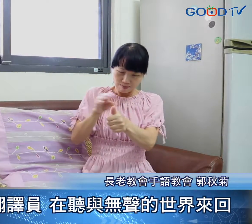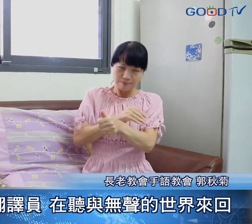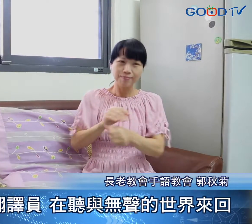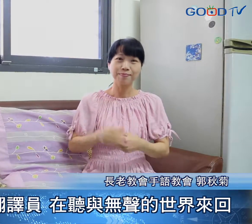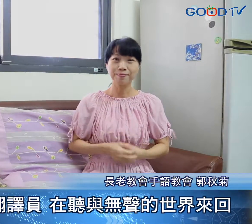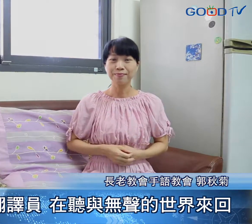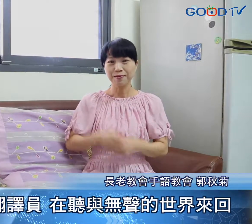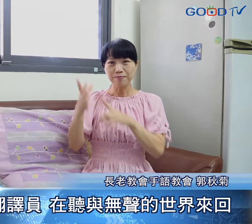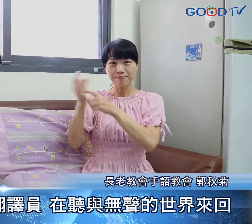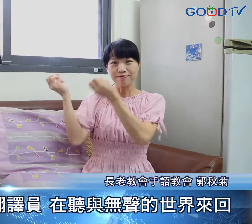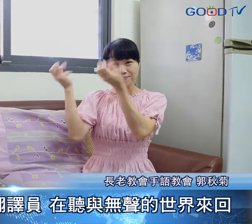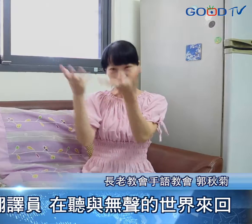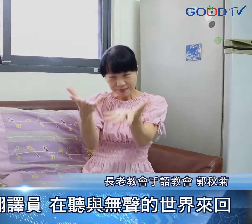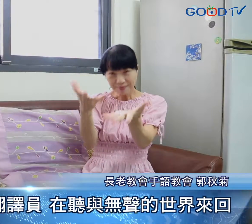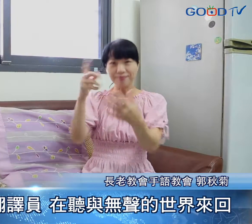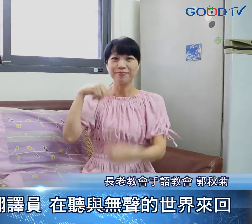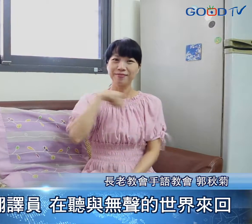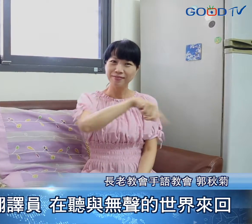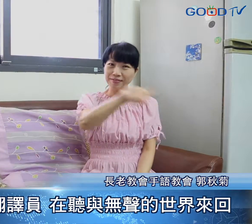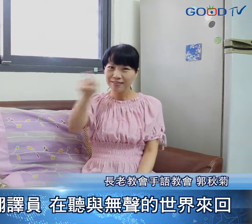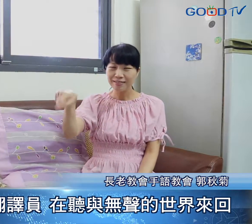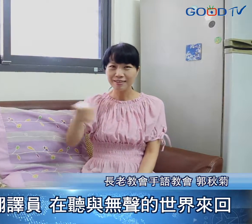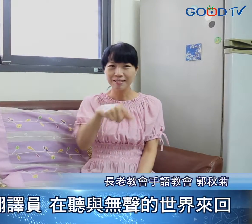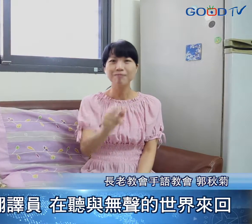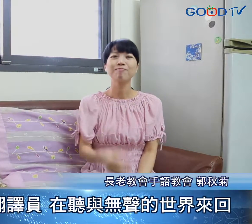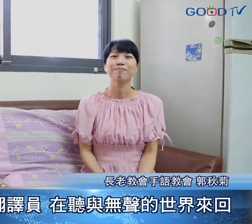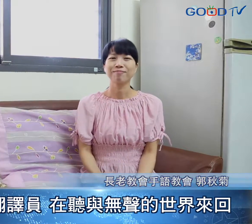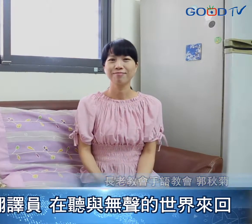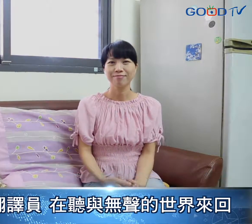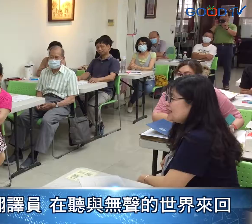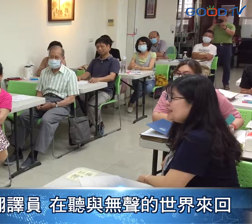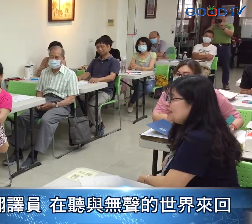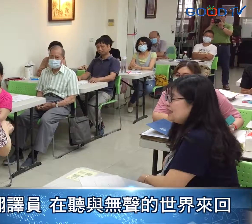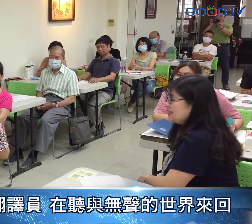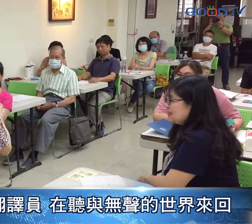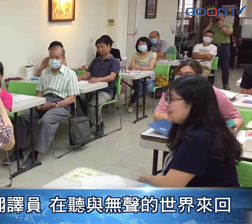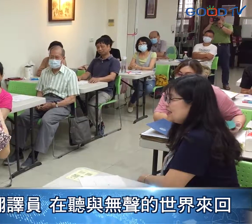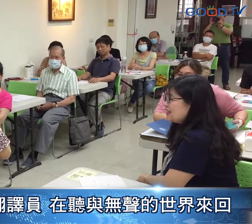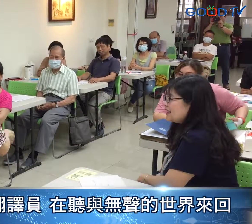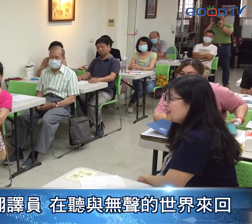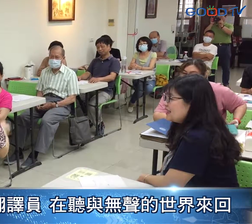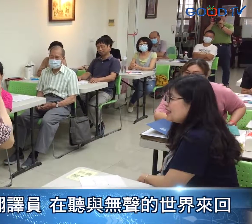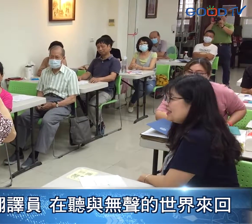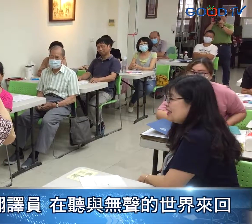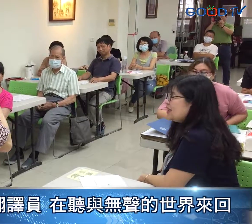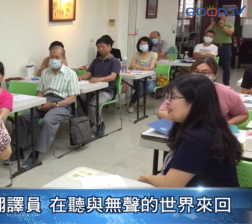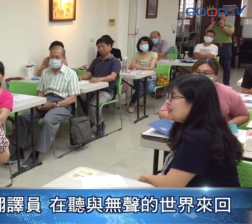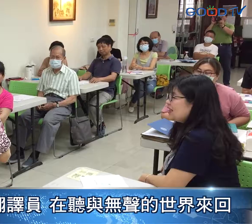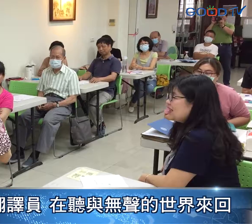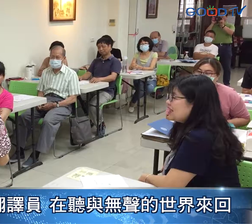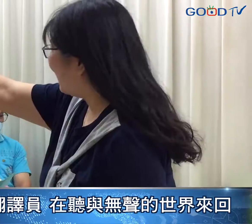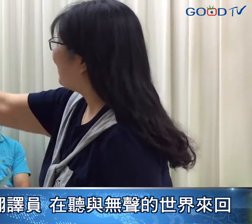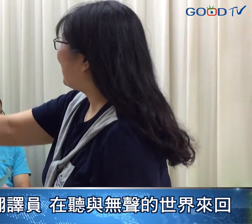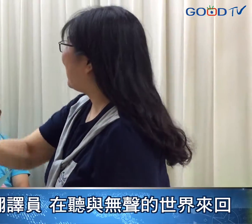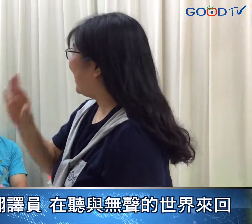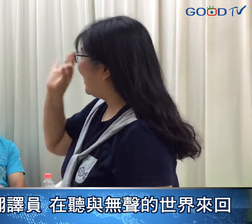间，我们还是要努力学习，也祝福大家。 也许无声胜有声，只要有福音，有